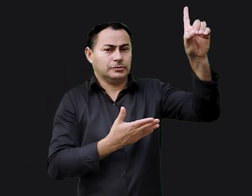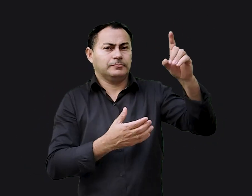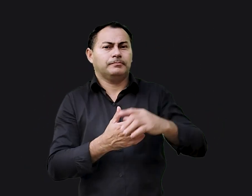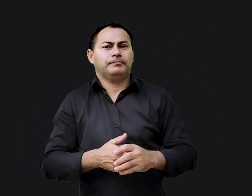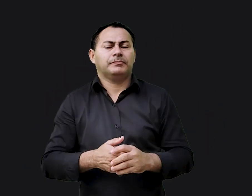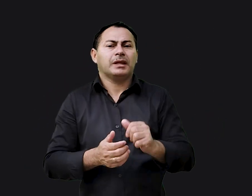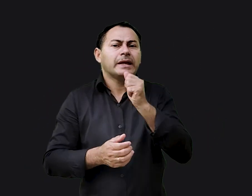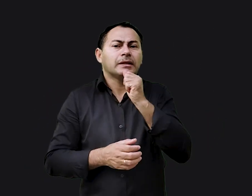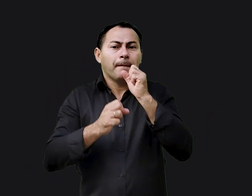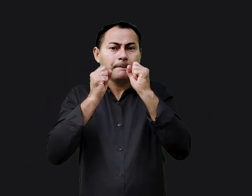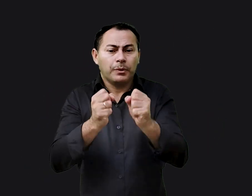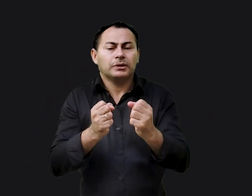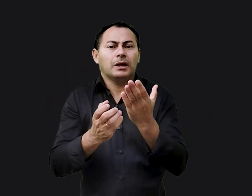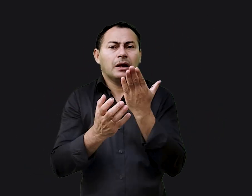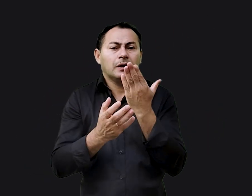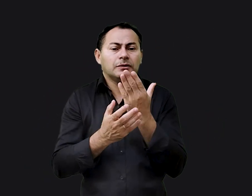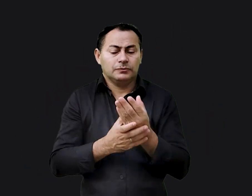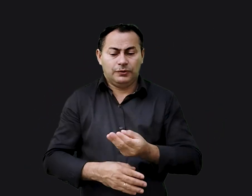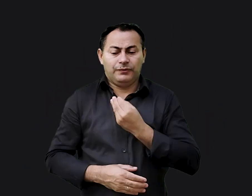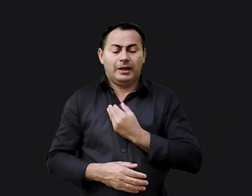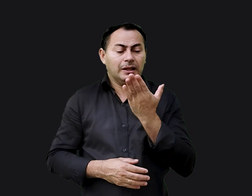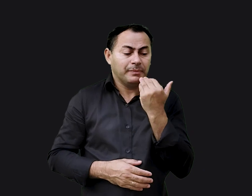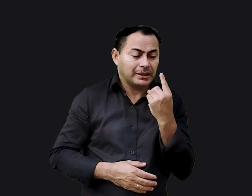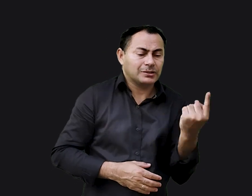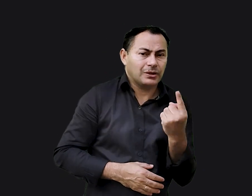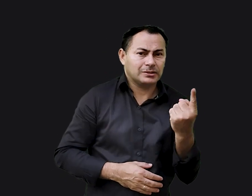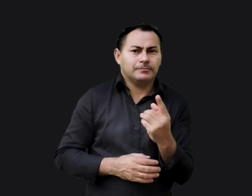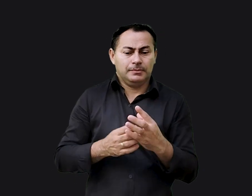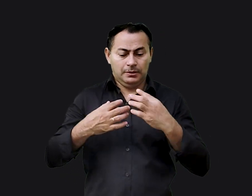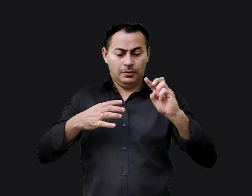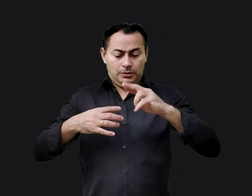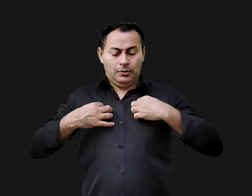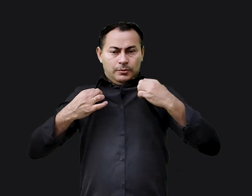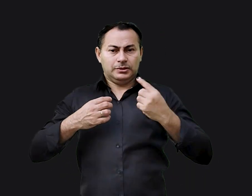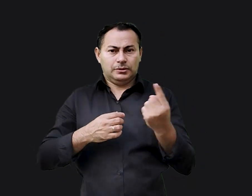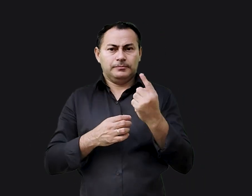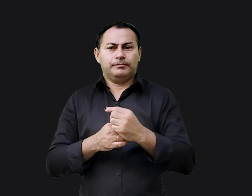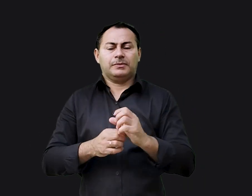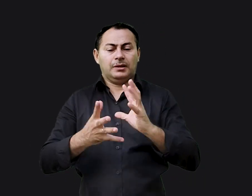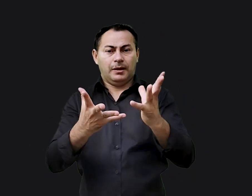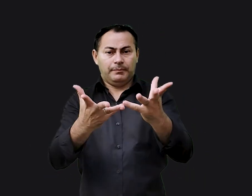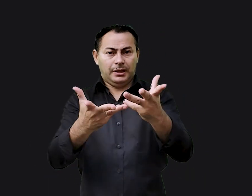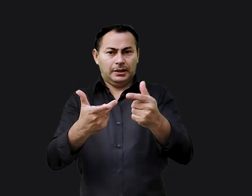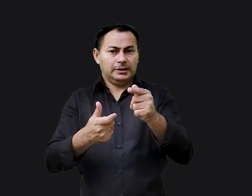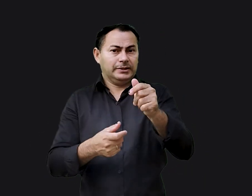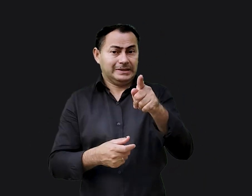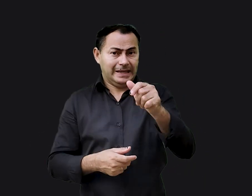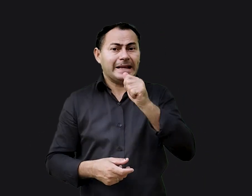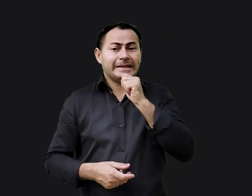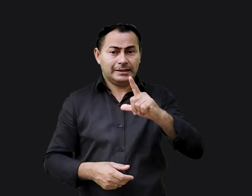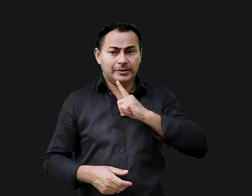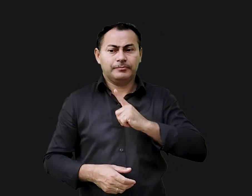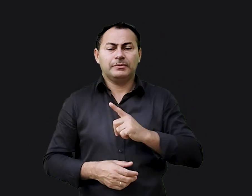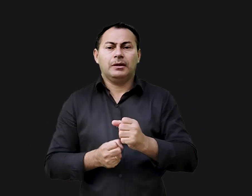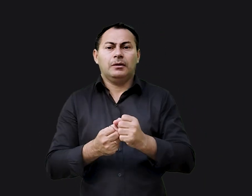agradecer a Deus por ainda poder se alimentar sozinho vestir-se pelas habilidades que você ainda tem